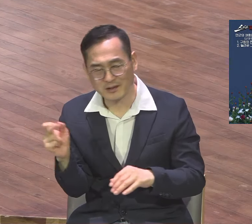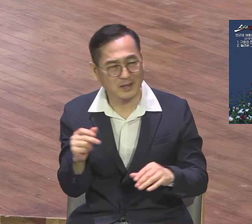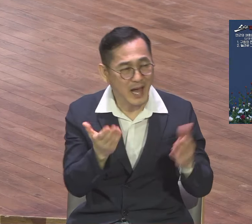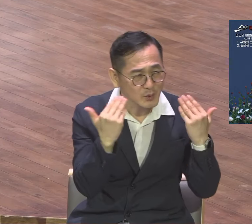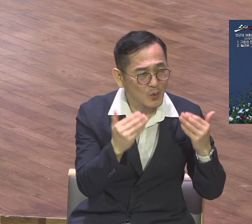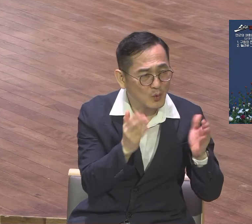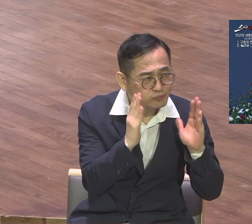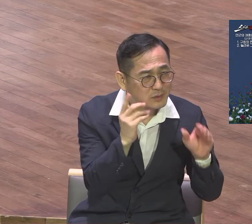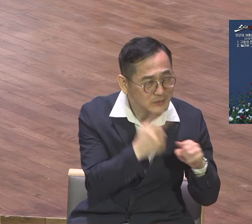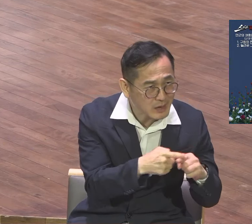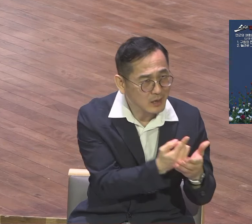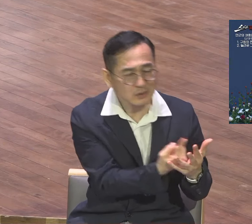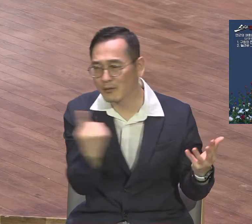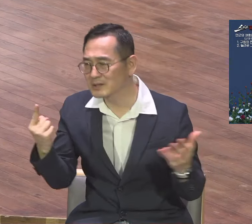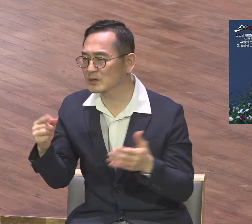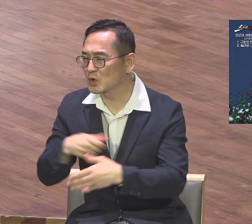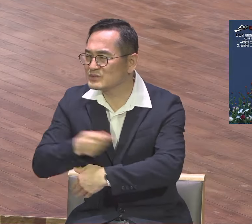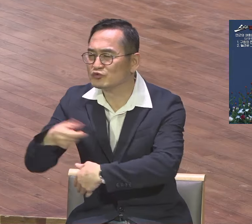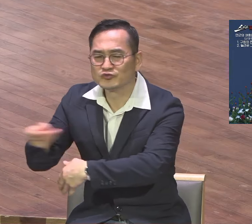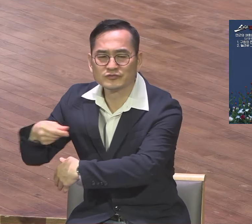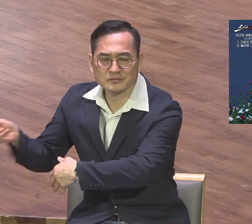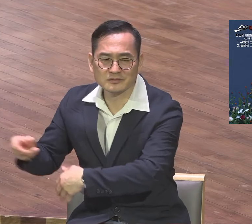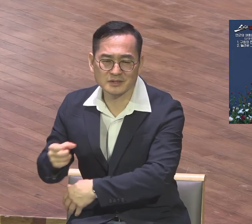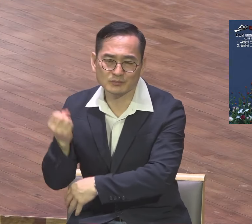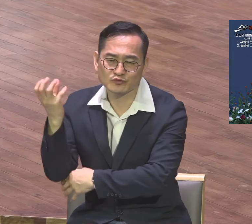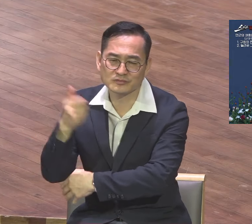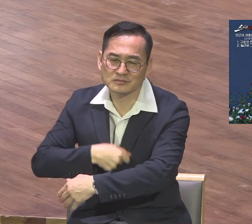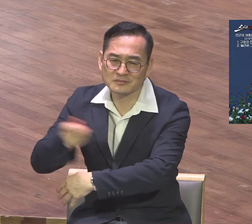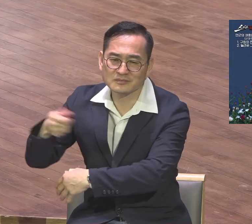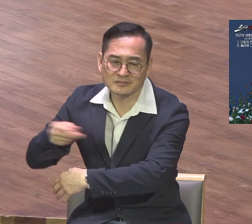신문 돌리고 그 집에 먹을 게 없으니까 한 번은